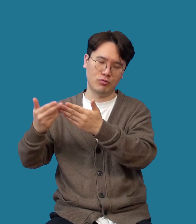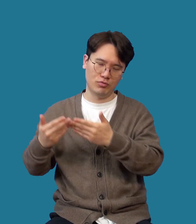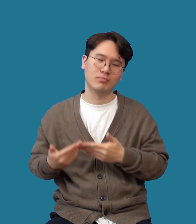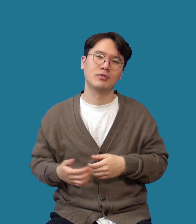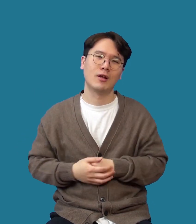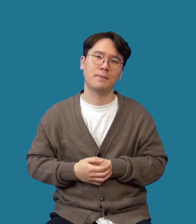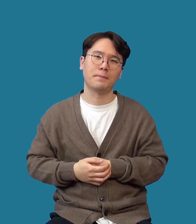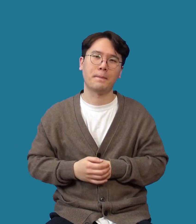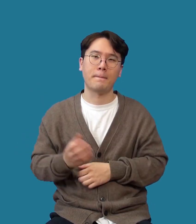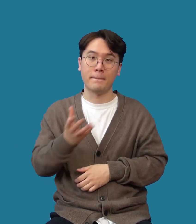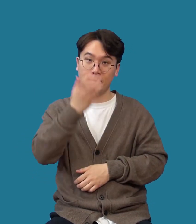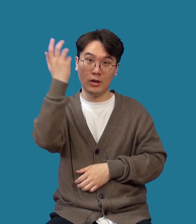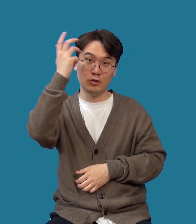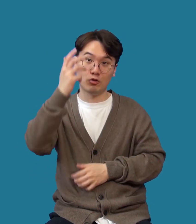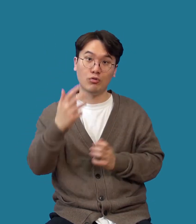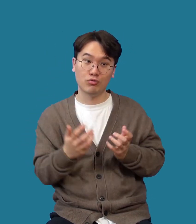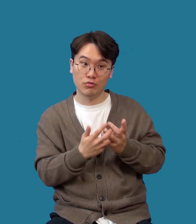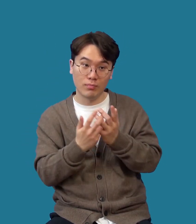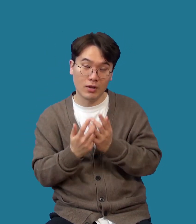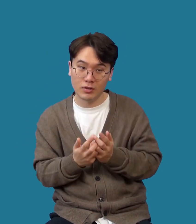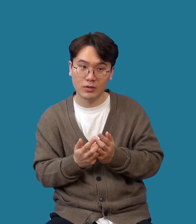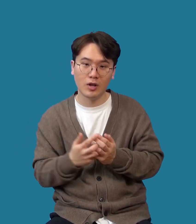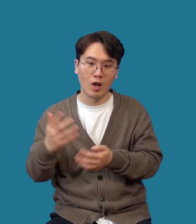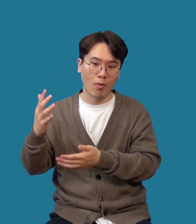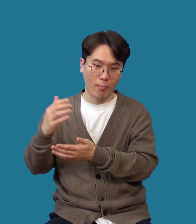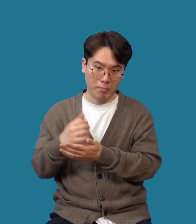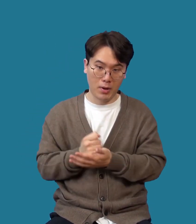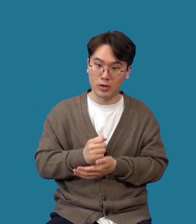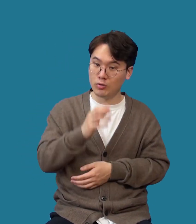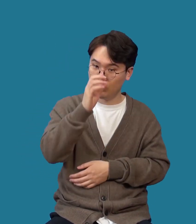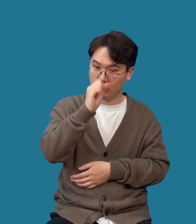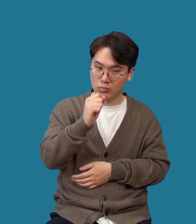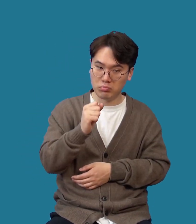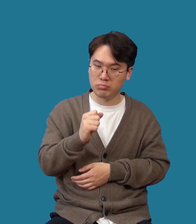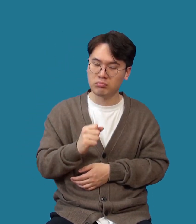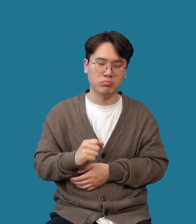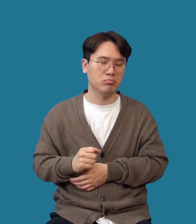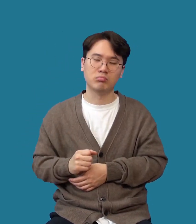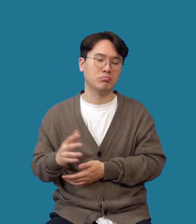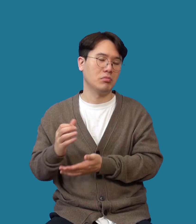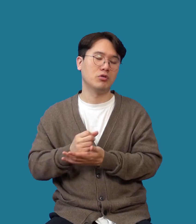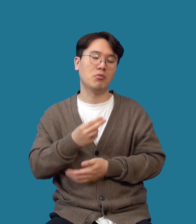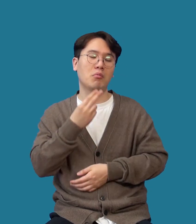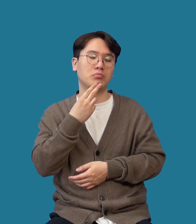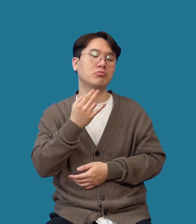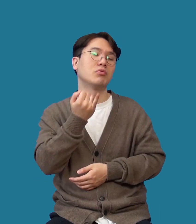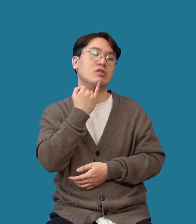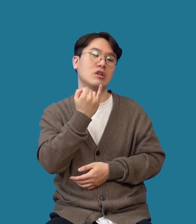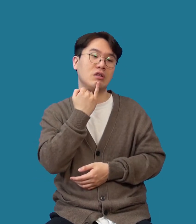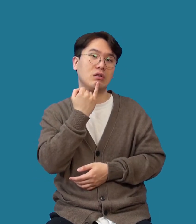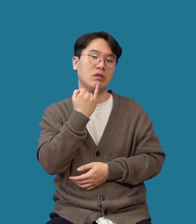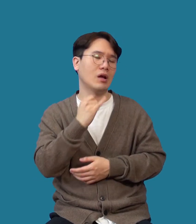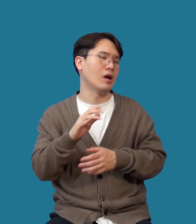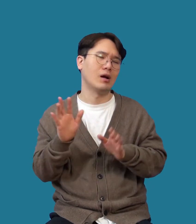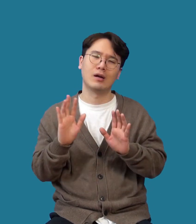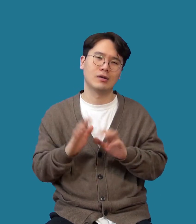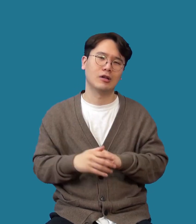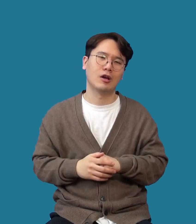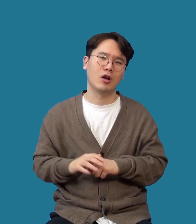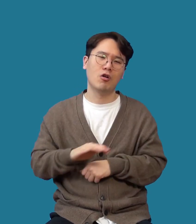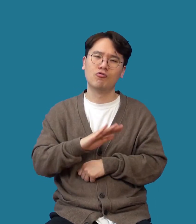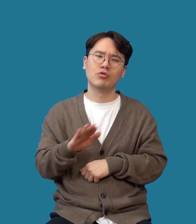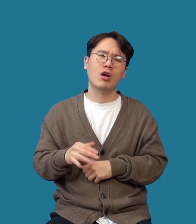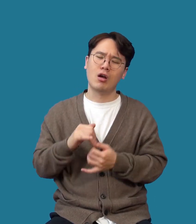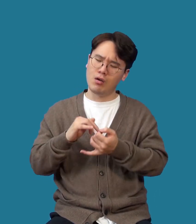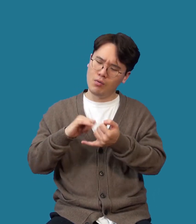성령 충만은 받아도 좋고 안 받아도 그뿐이고 하는 옵션이 아니죠. 우리가 반드시 성령의 그